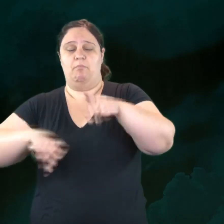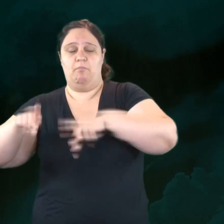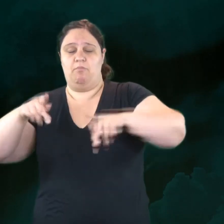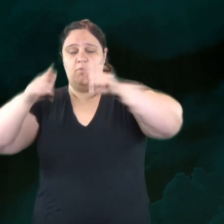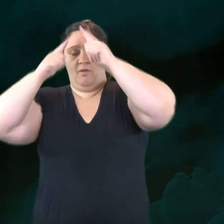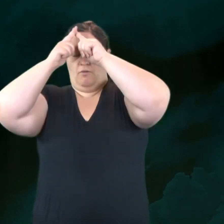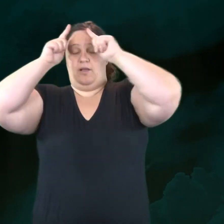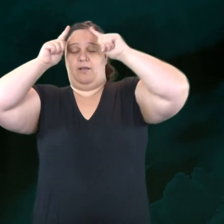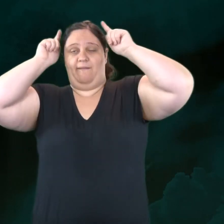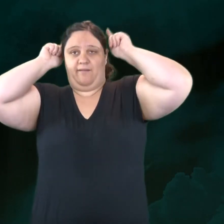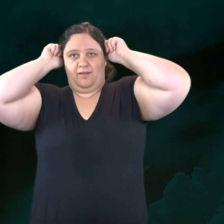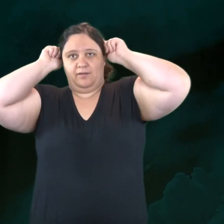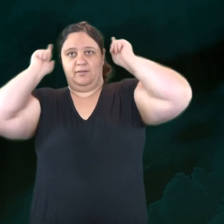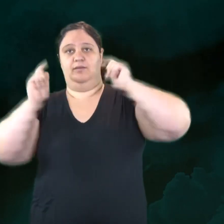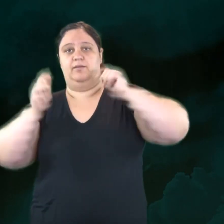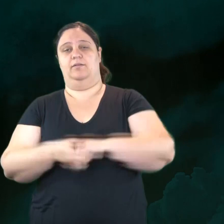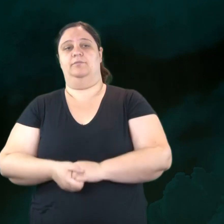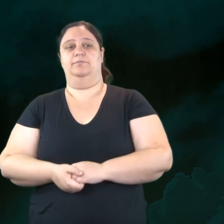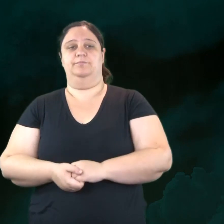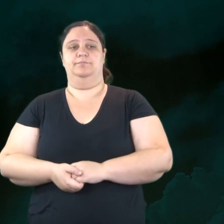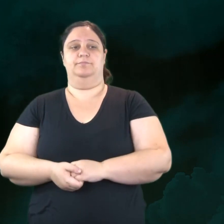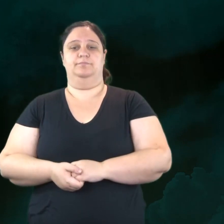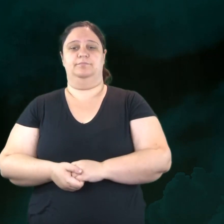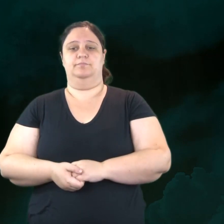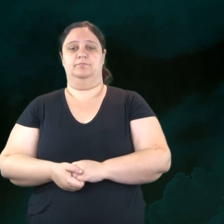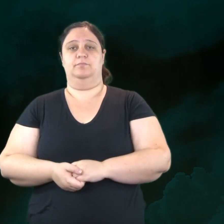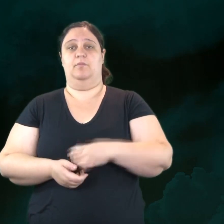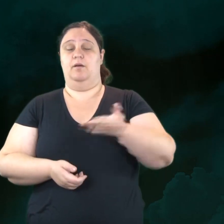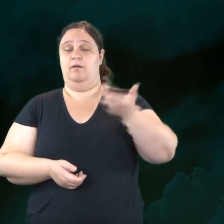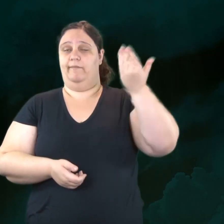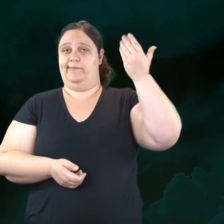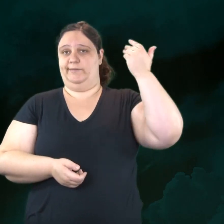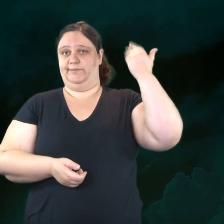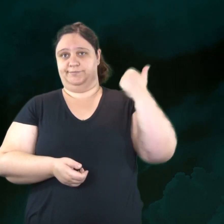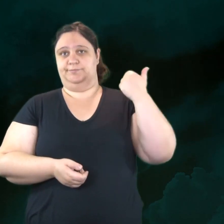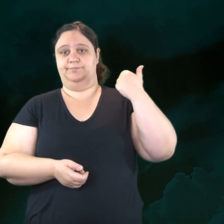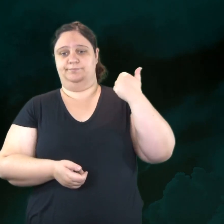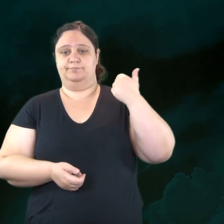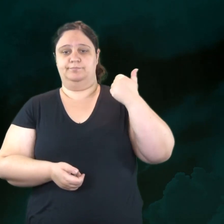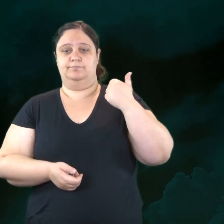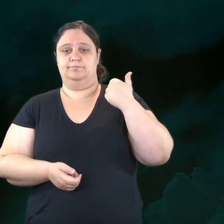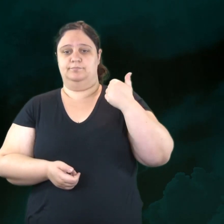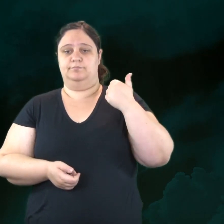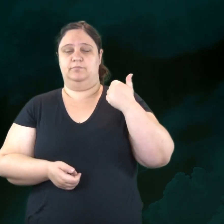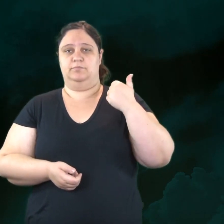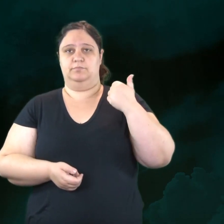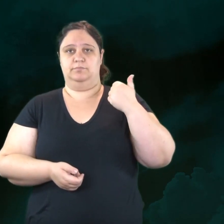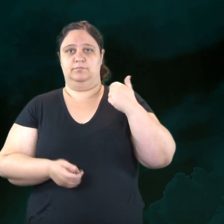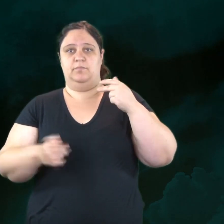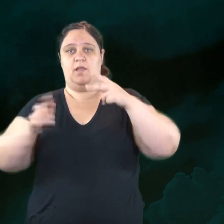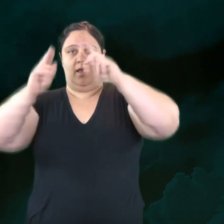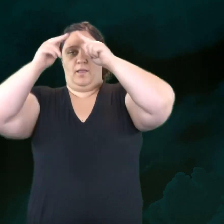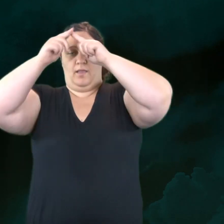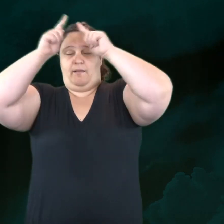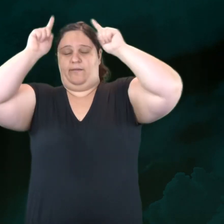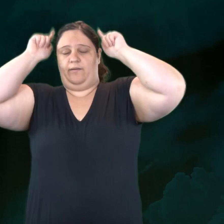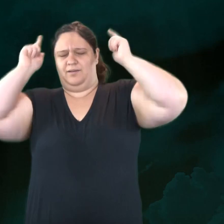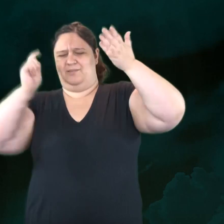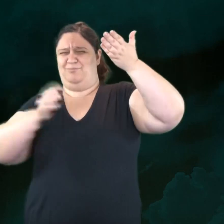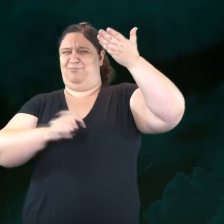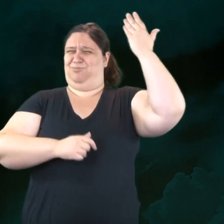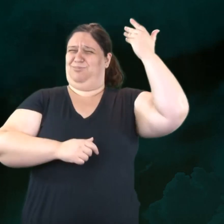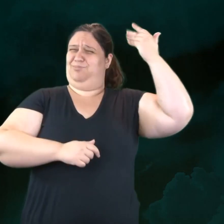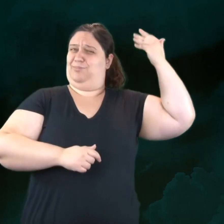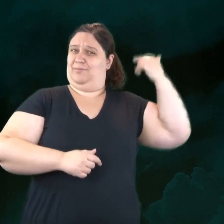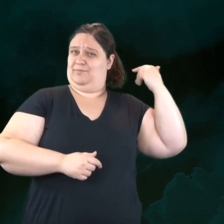passaram por uma época, né, anterior, estou falando da Grécia Antiga, né,